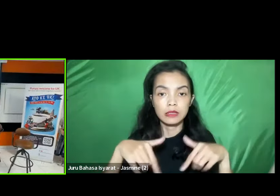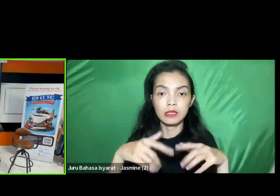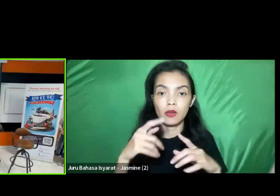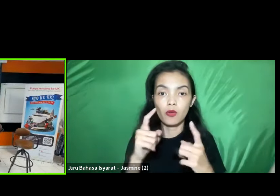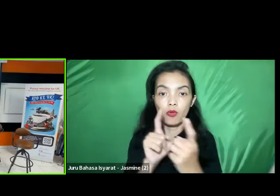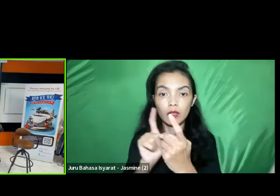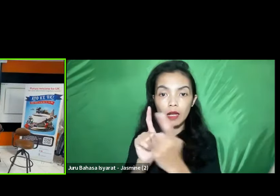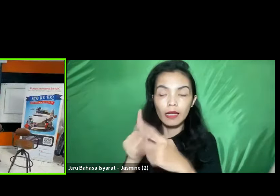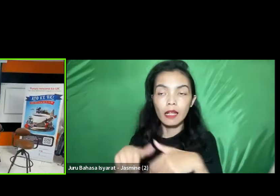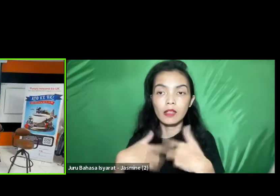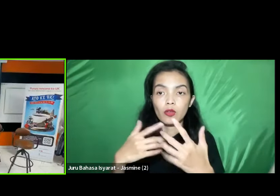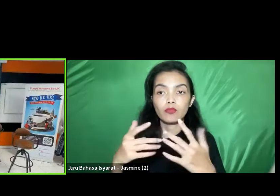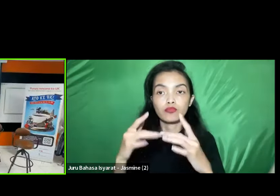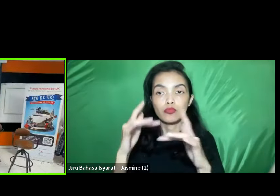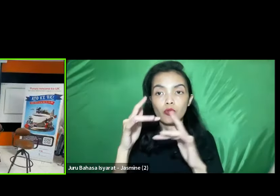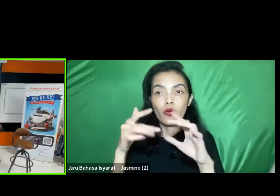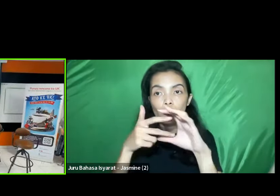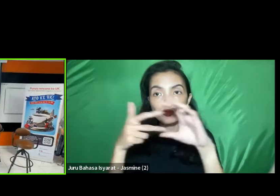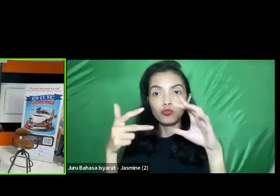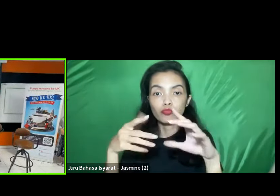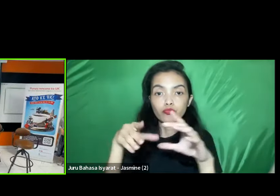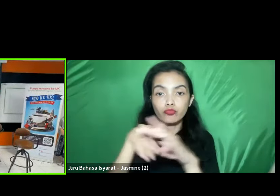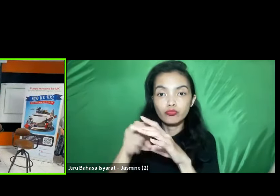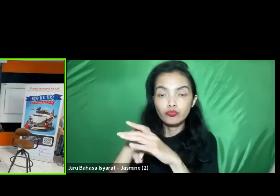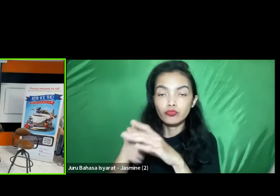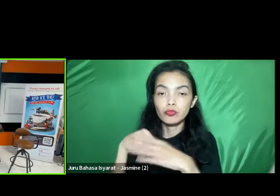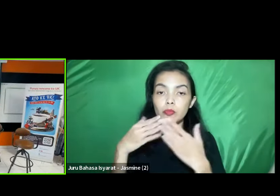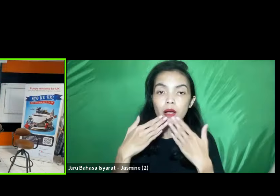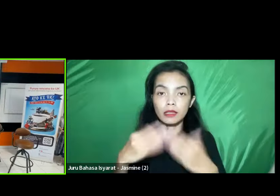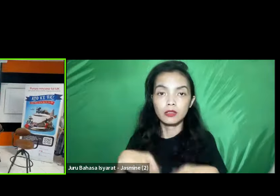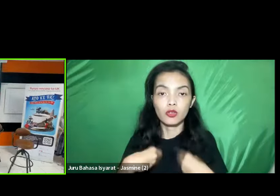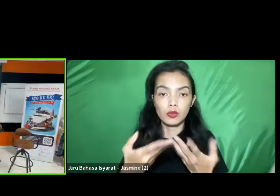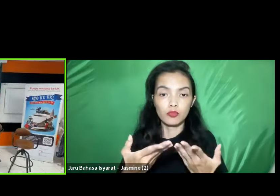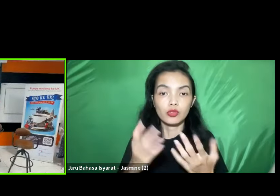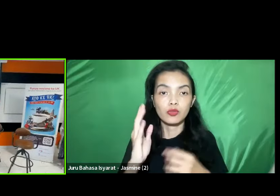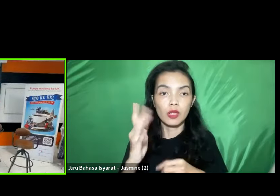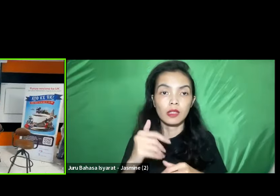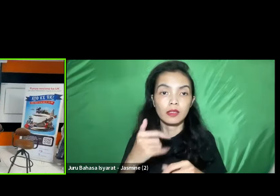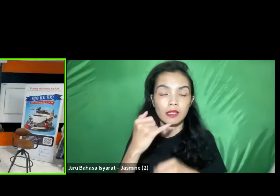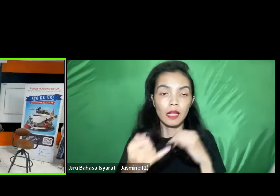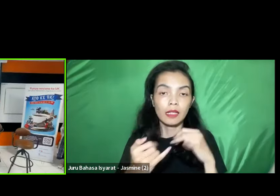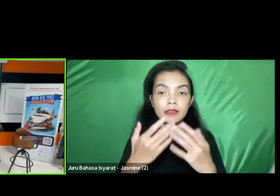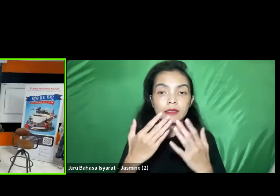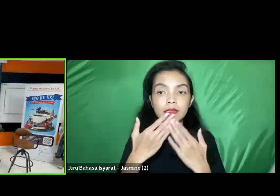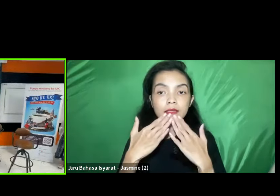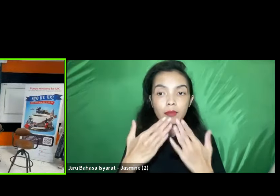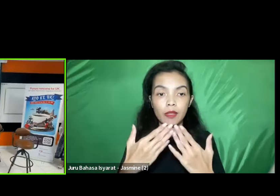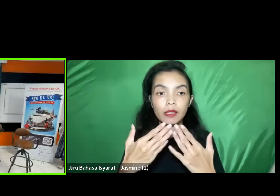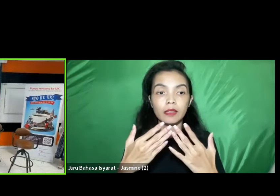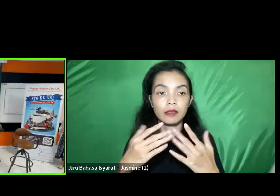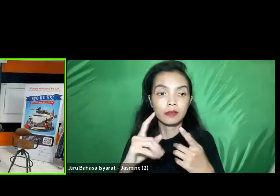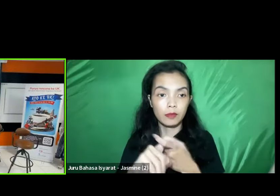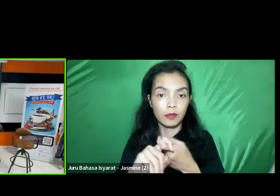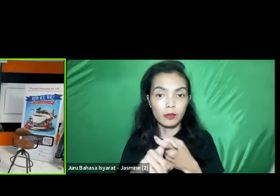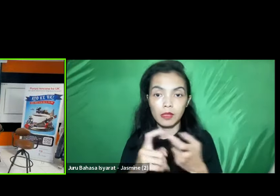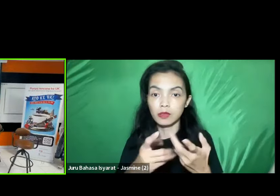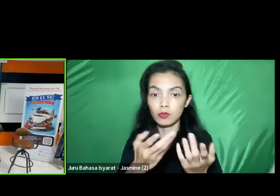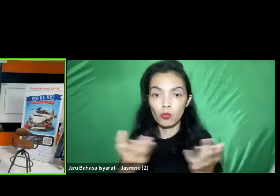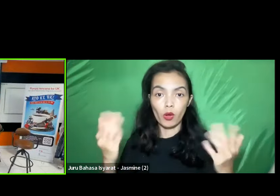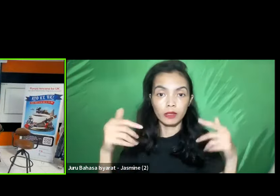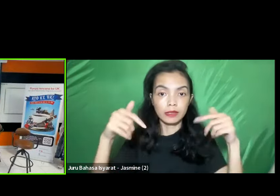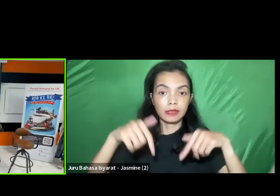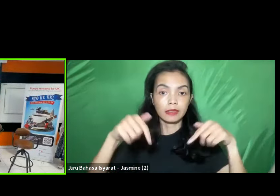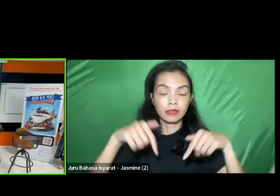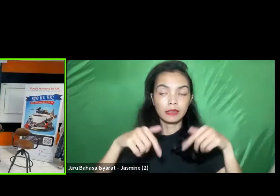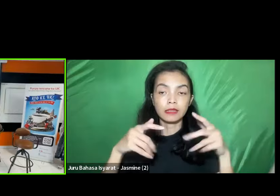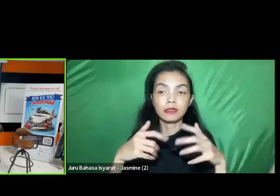kribusinya ee dan terakhir selamat ee semoga ee berikutnya teman-teman yang ada di sini ee membantu